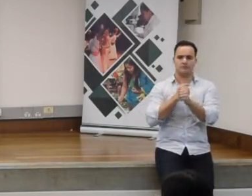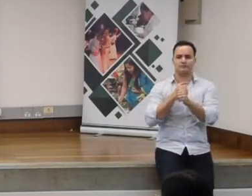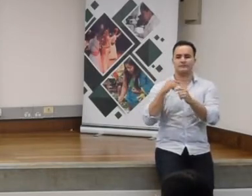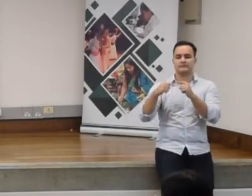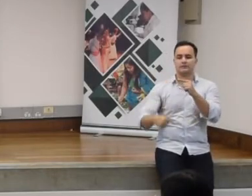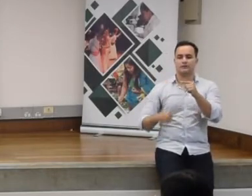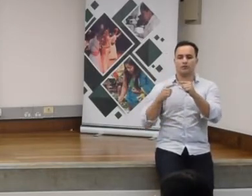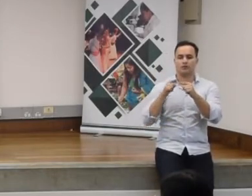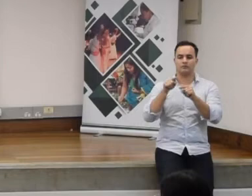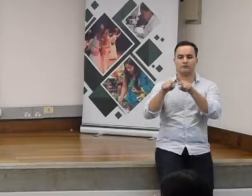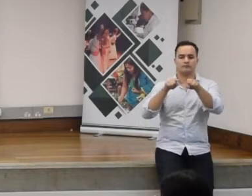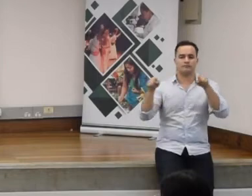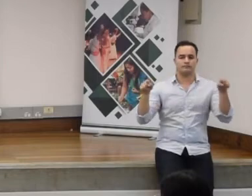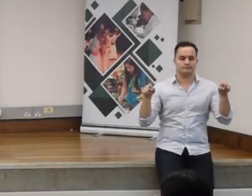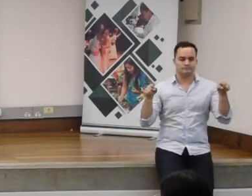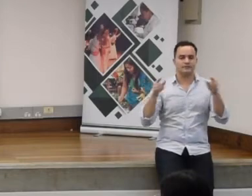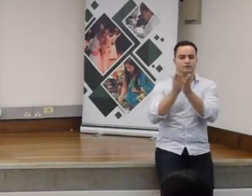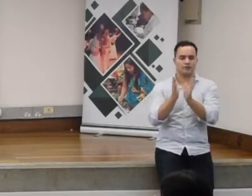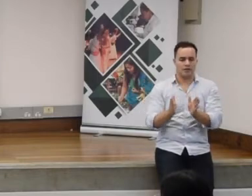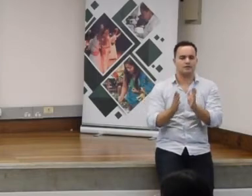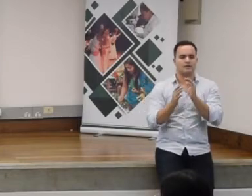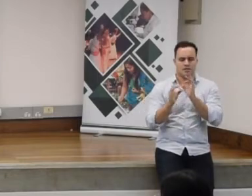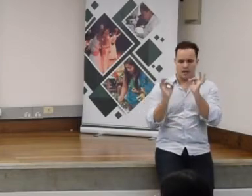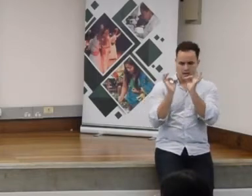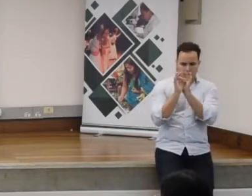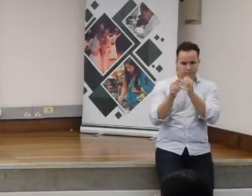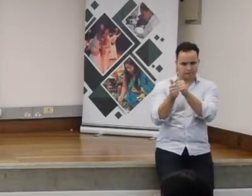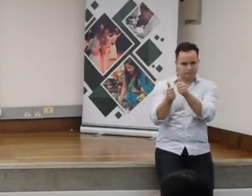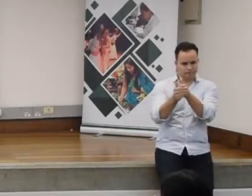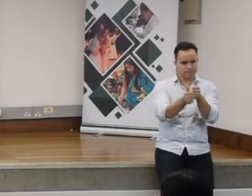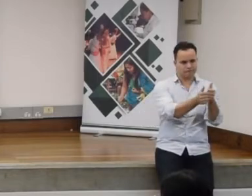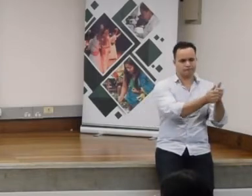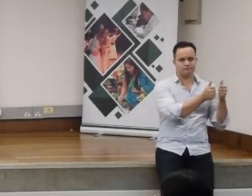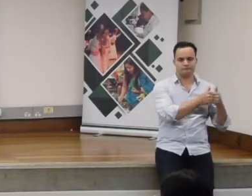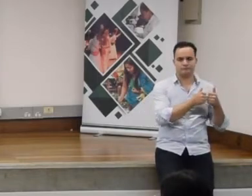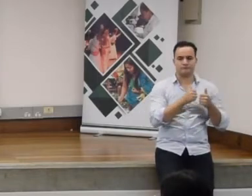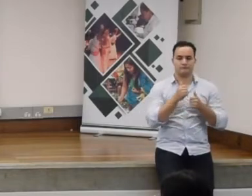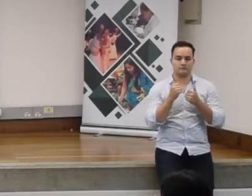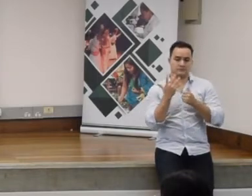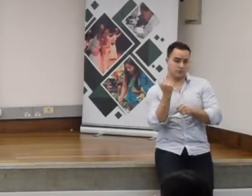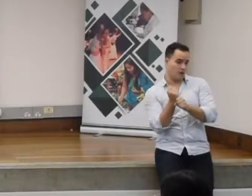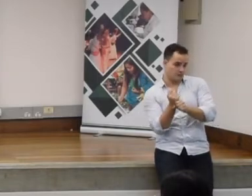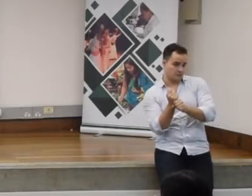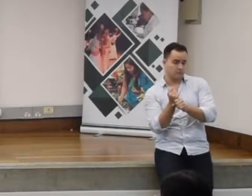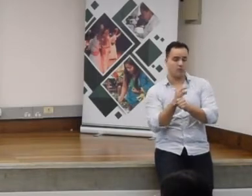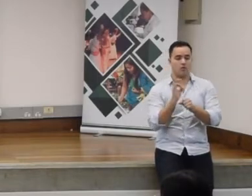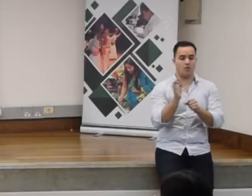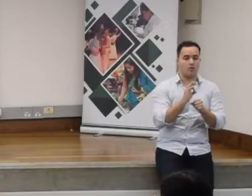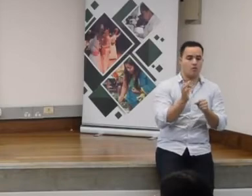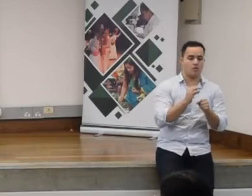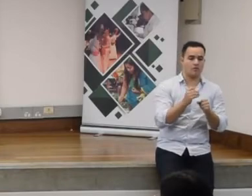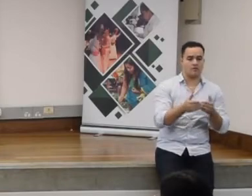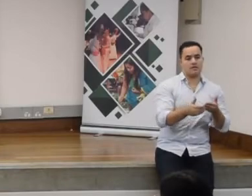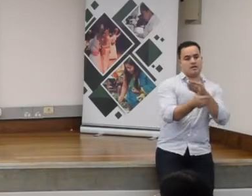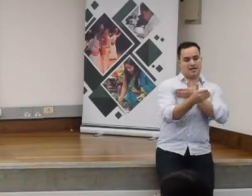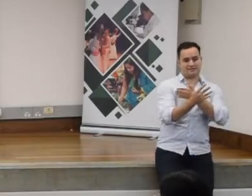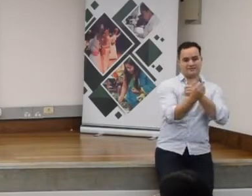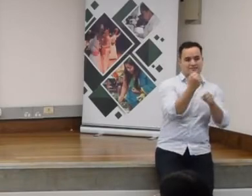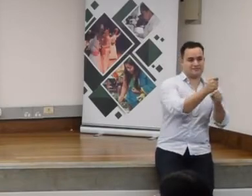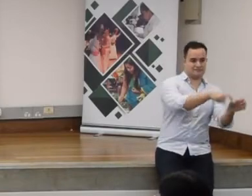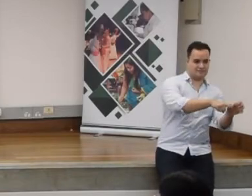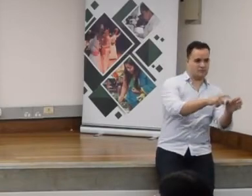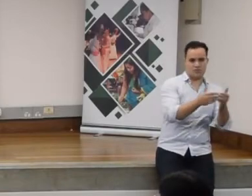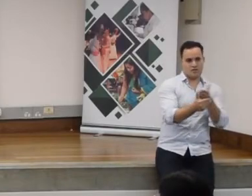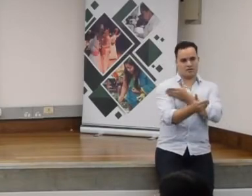de vida para estudiantes de pregrado, y para el pregrado porque también se contempla el acompañamiento